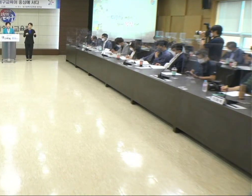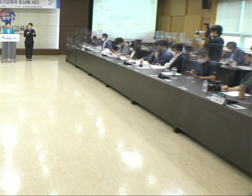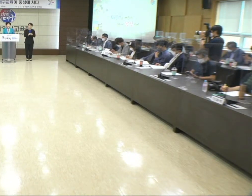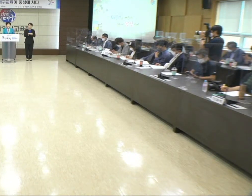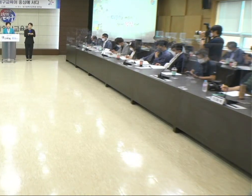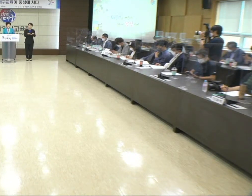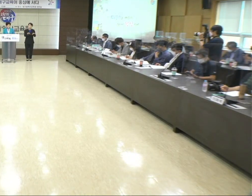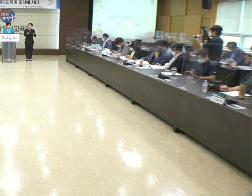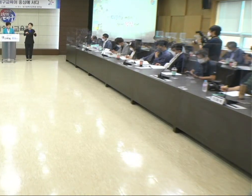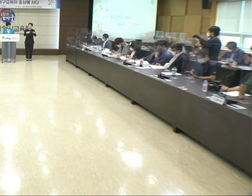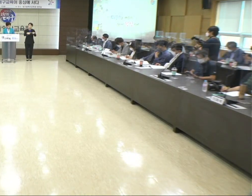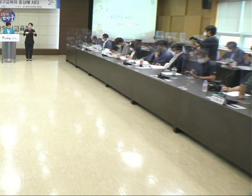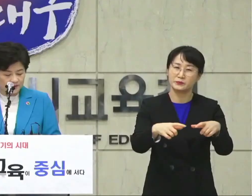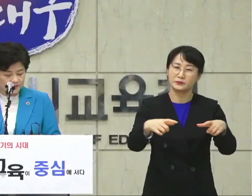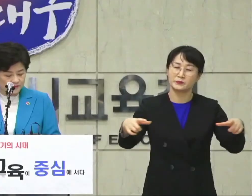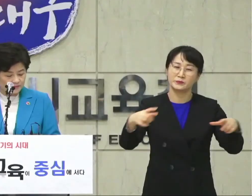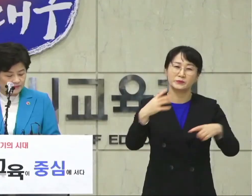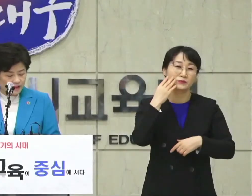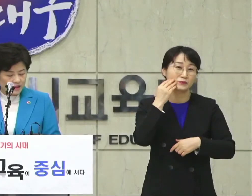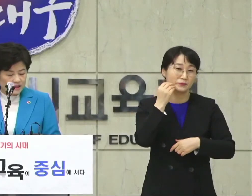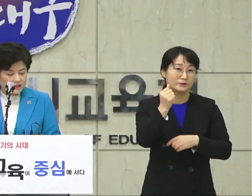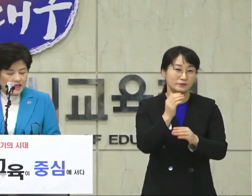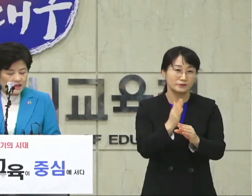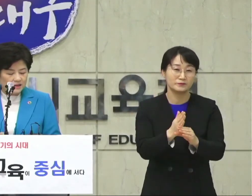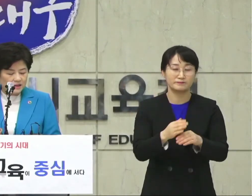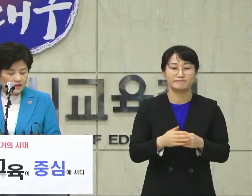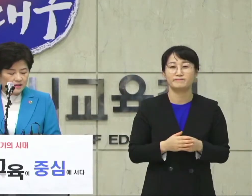뿌리를 내려가고 있습니다.